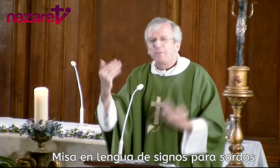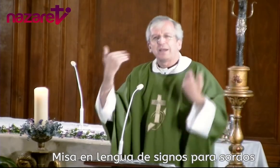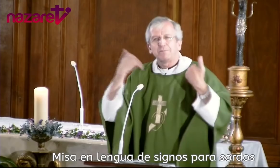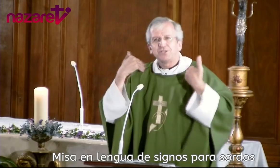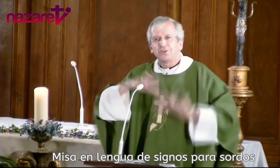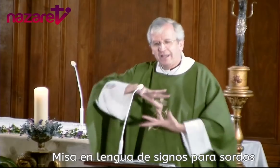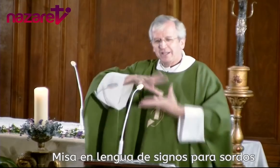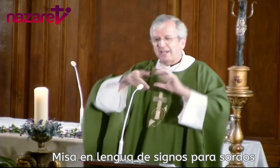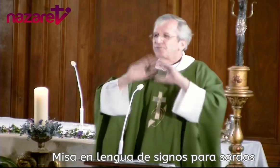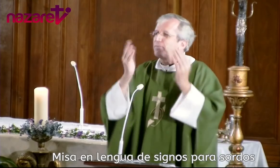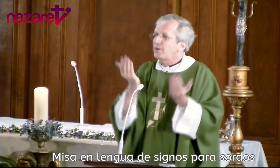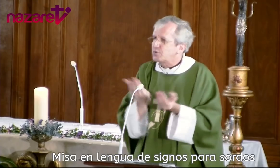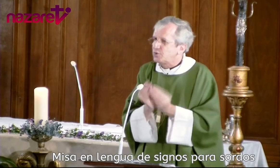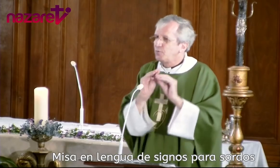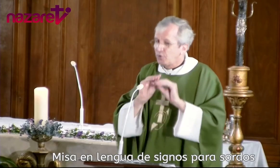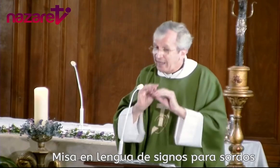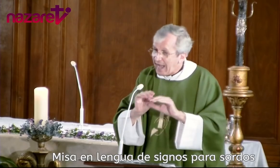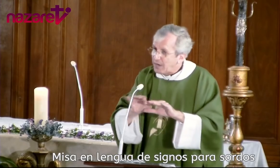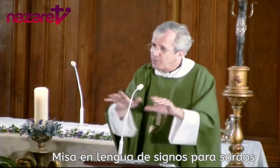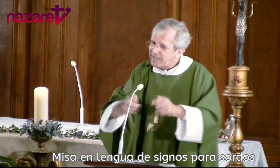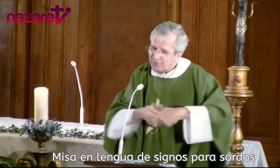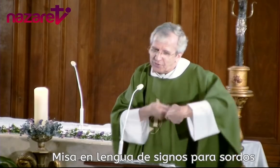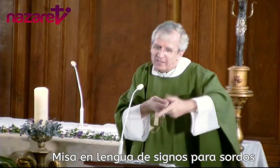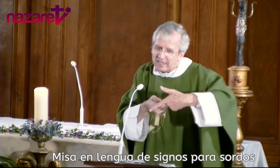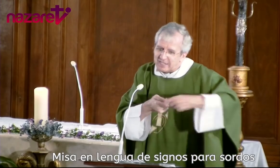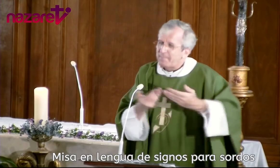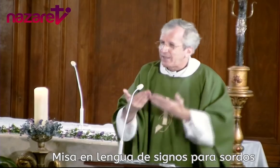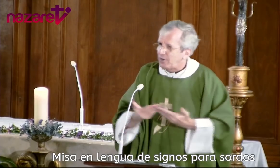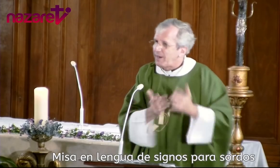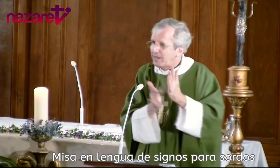la misión, transformar nuestro mundo, anunciando y sembrando el Evangelio de